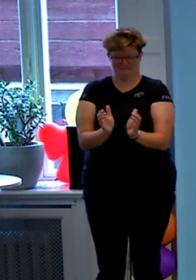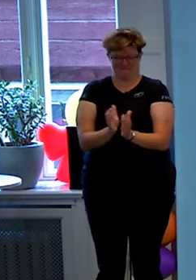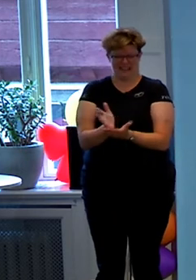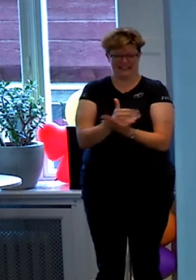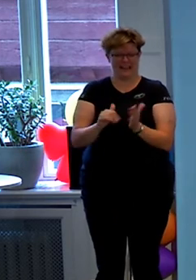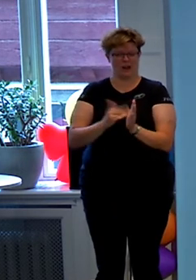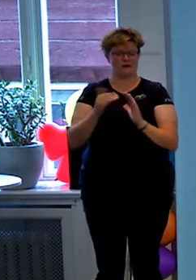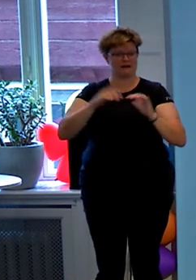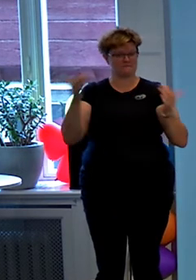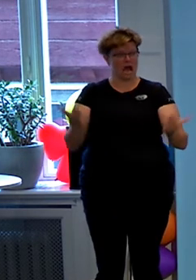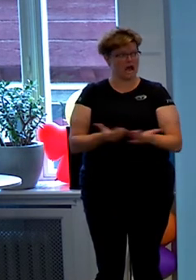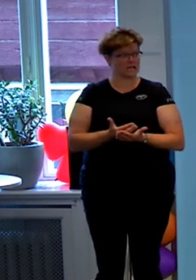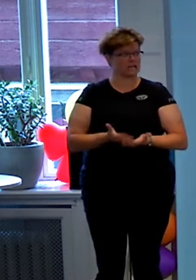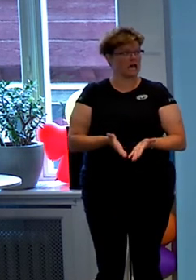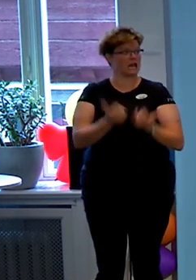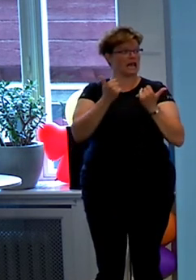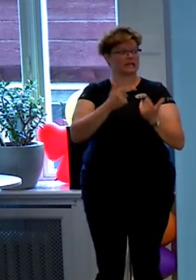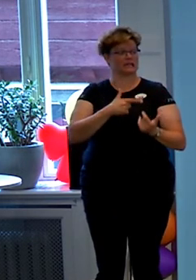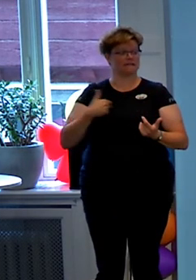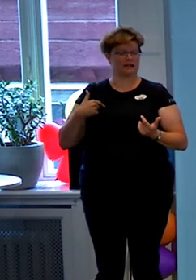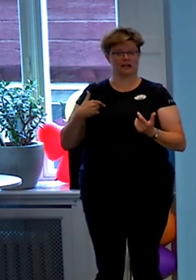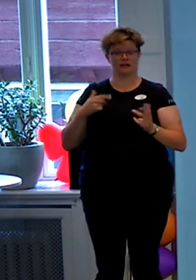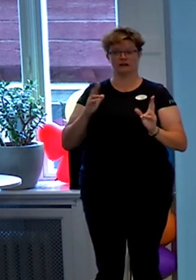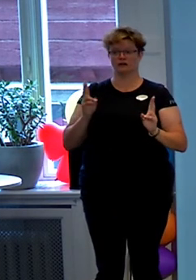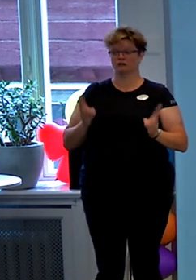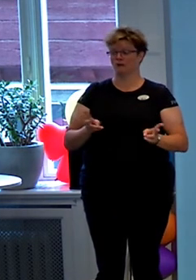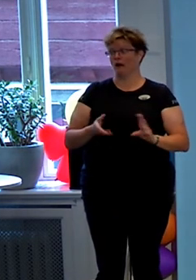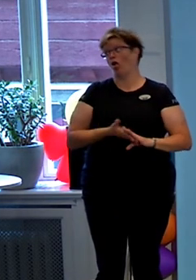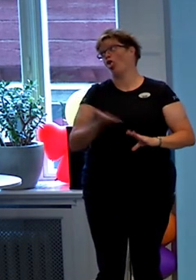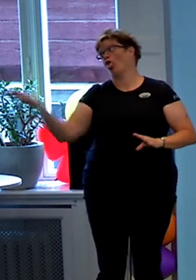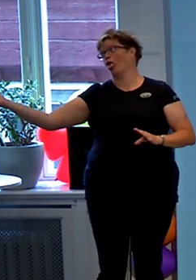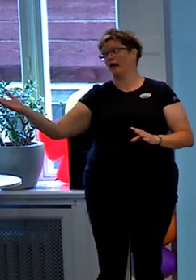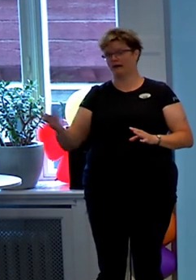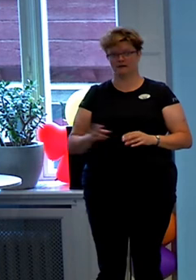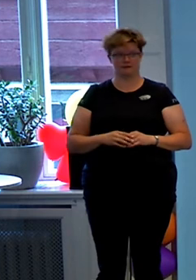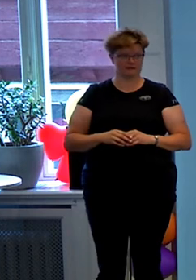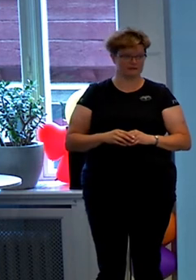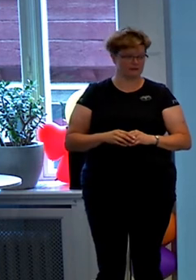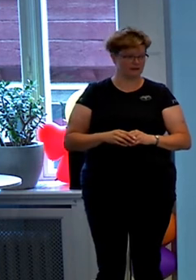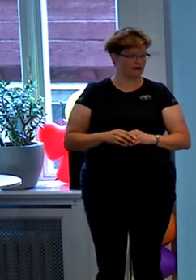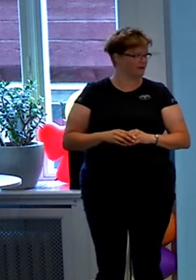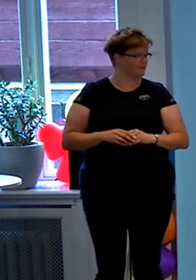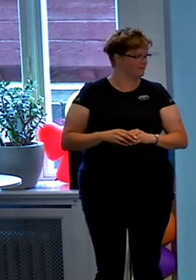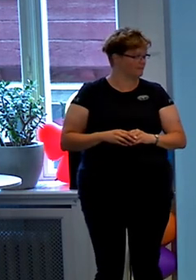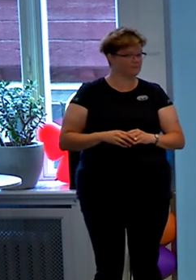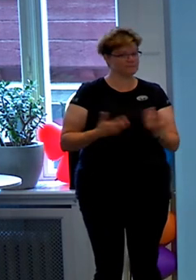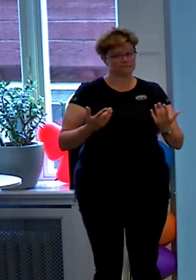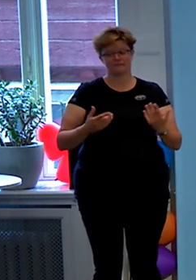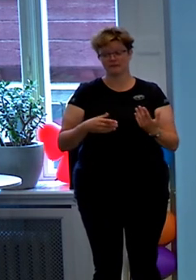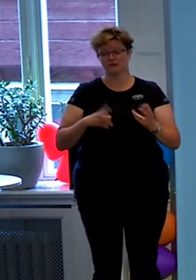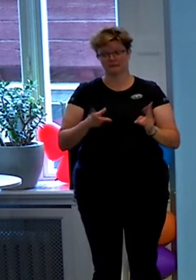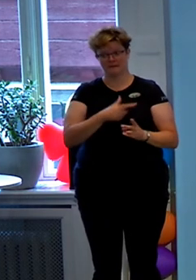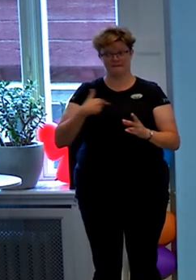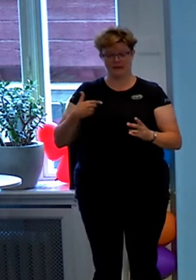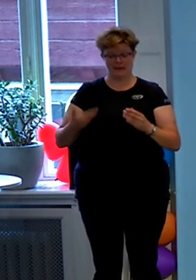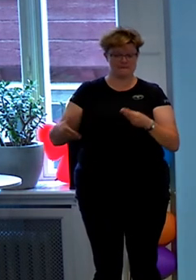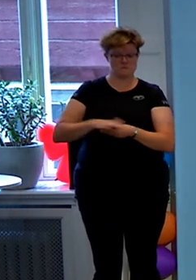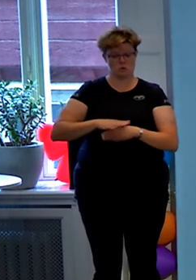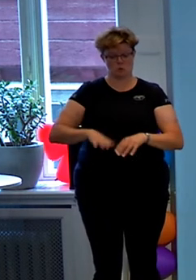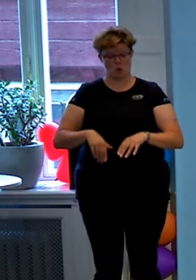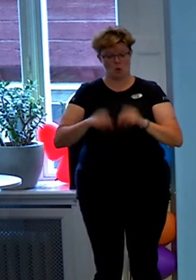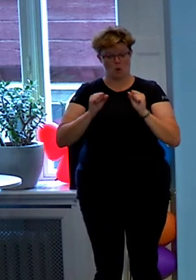utav världen, och det är ganska lätt att vi är off Broadway så in i helvete. Så att vi är fullt upptagna med